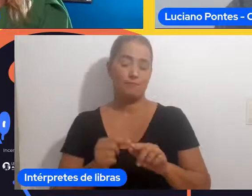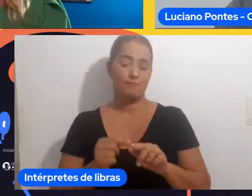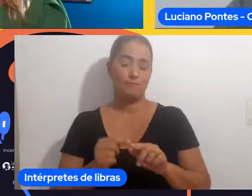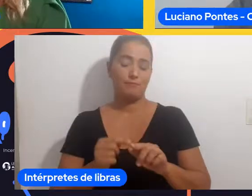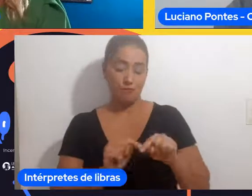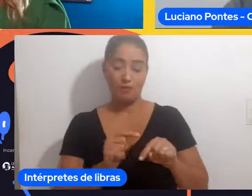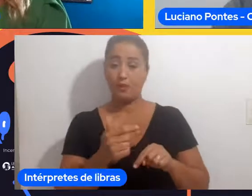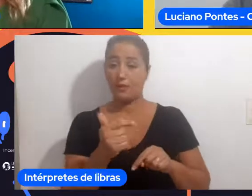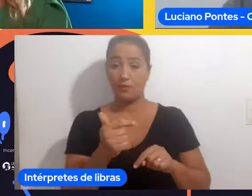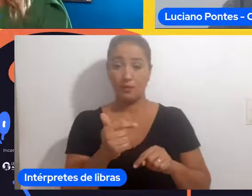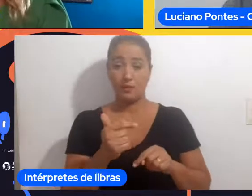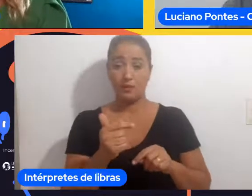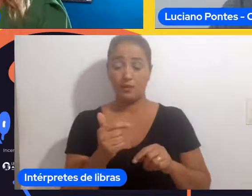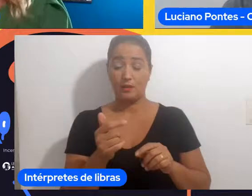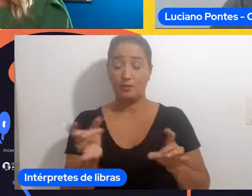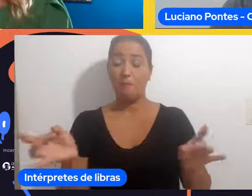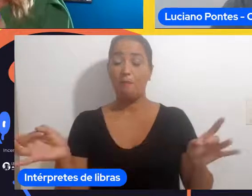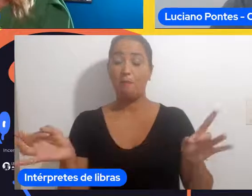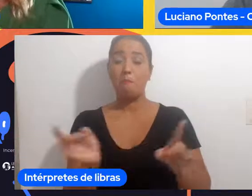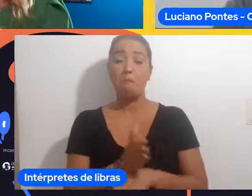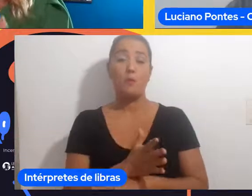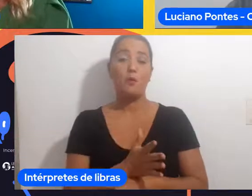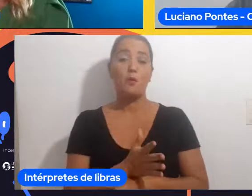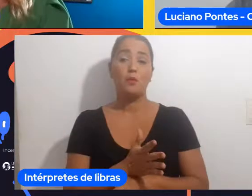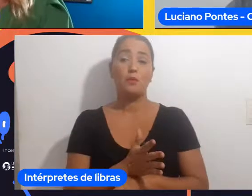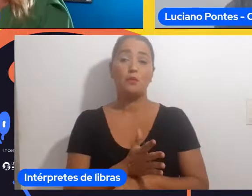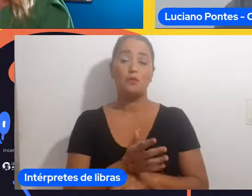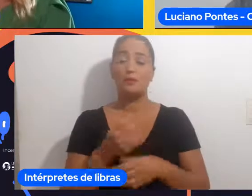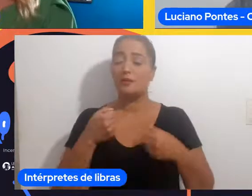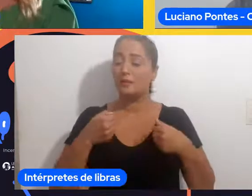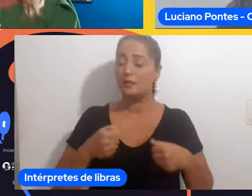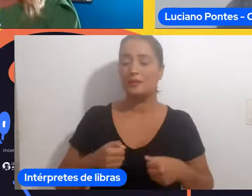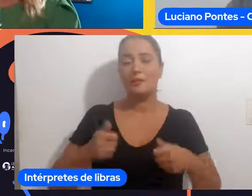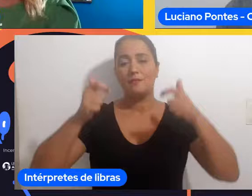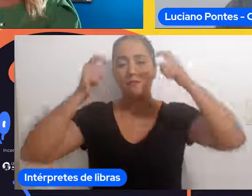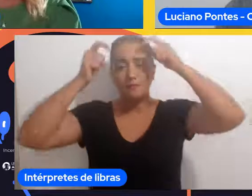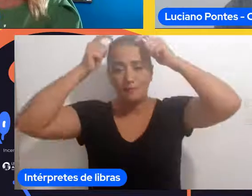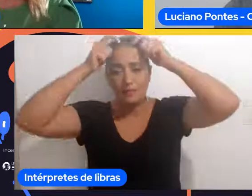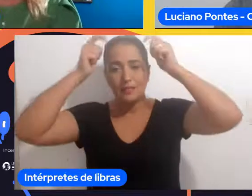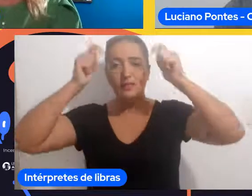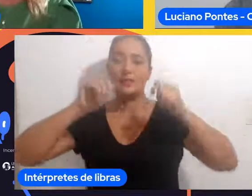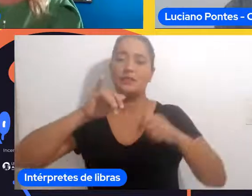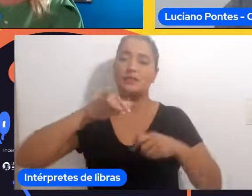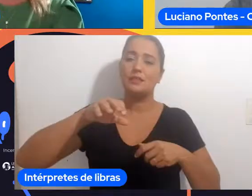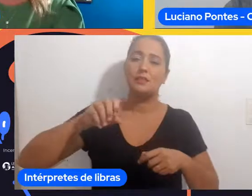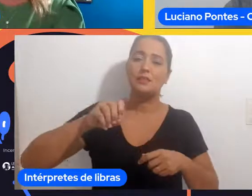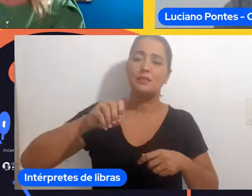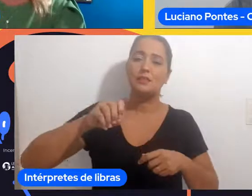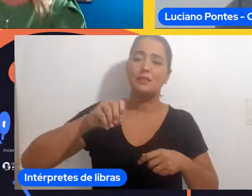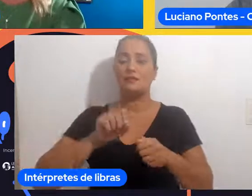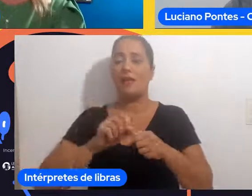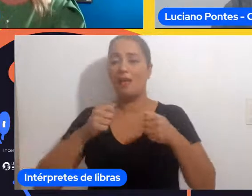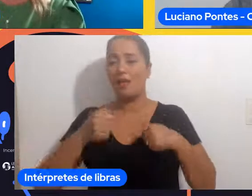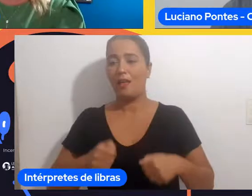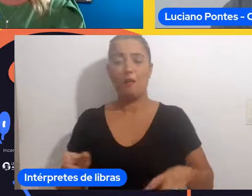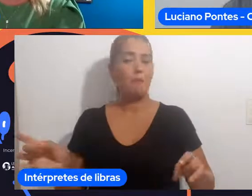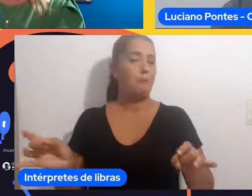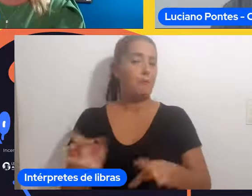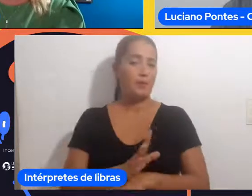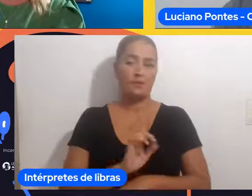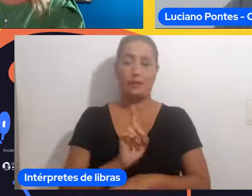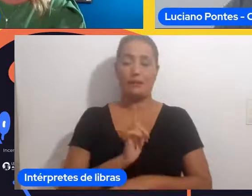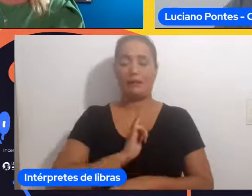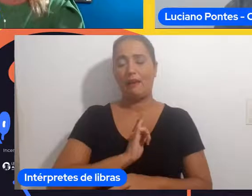fantasias já prontas, pré-determinadas para ser princesa, ou para ser isso, ou para ser tal personagem. Ela é um leque, né? A